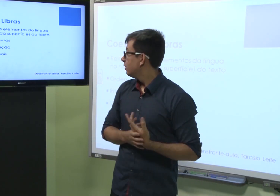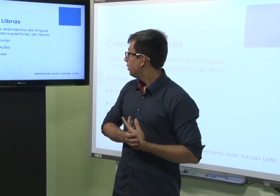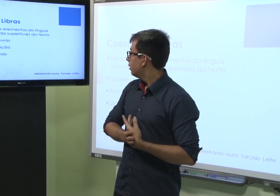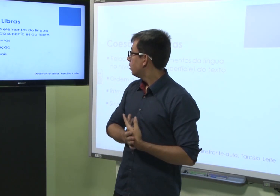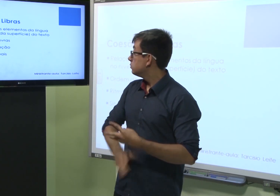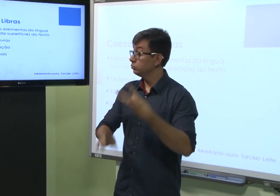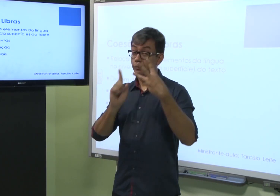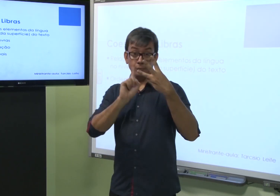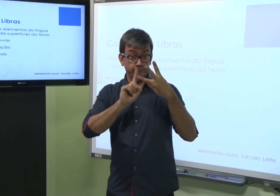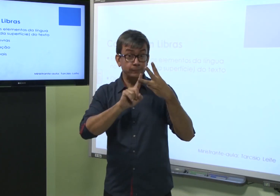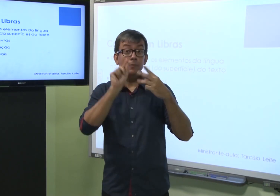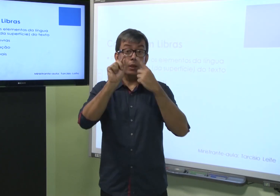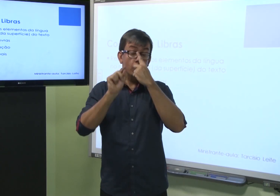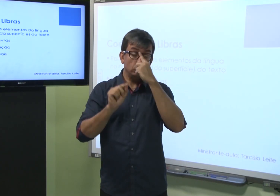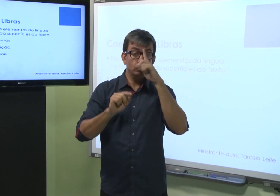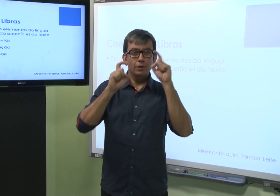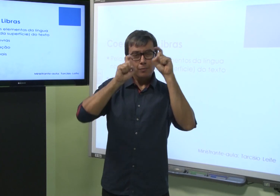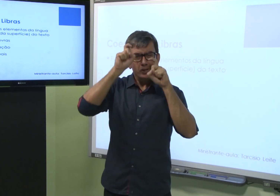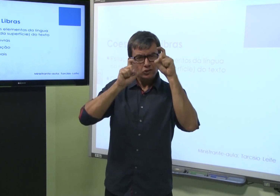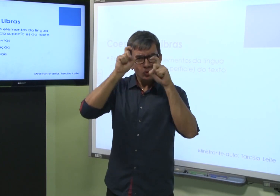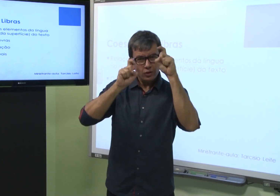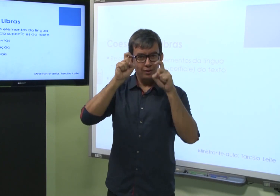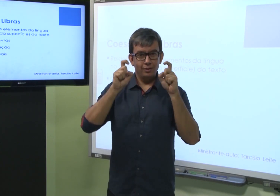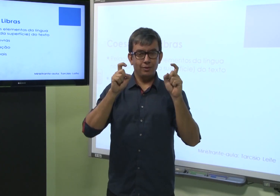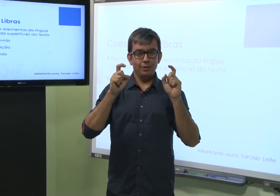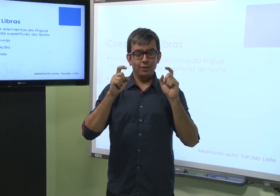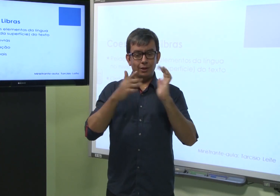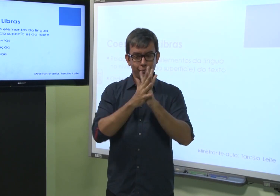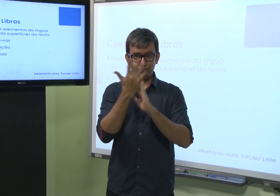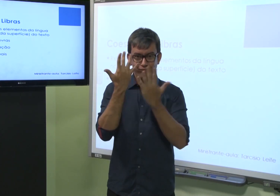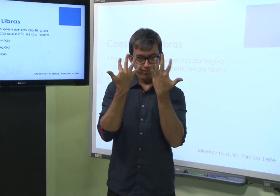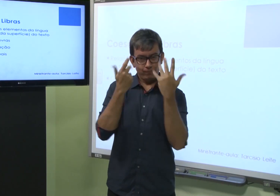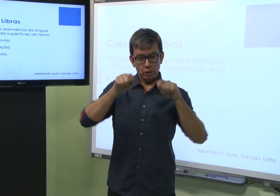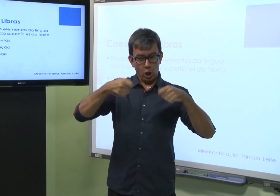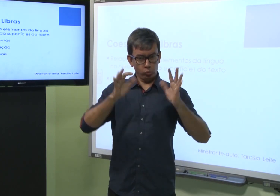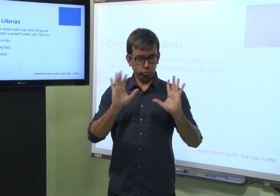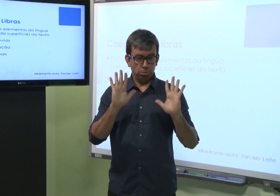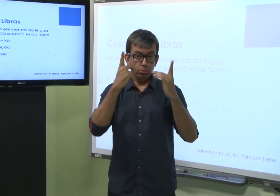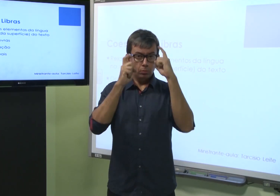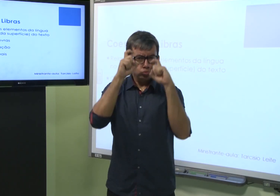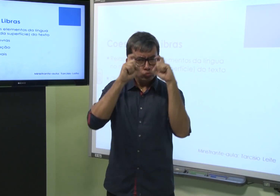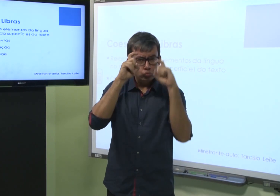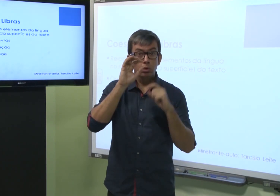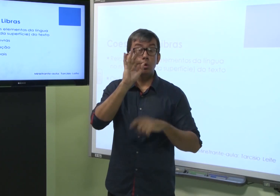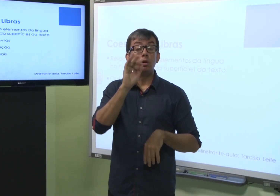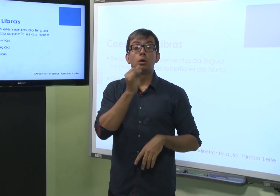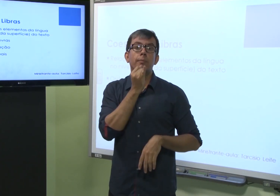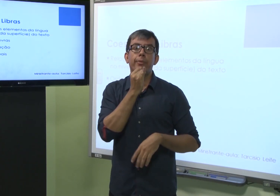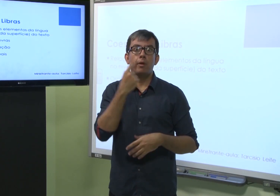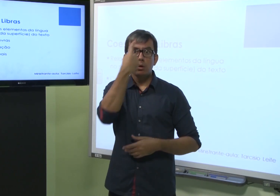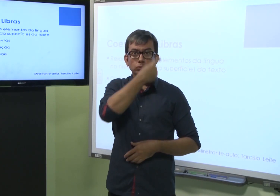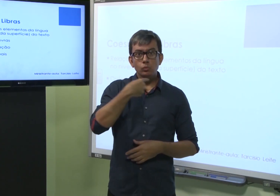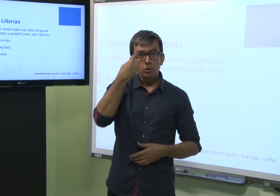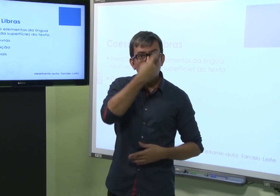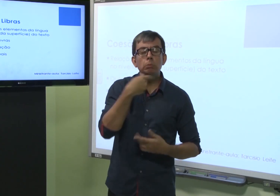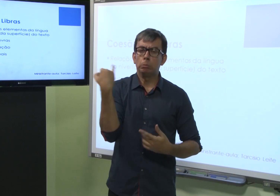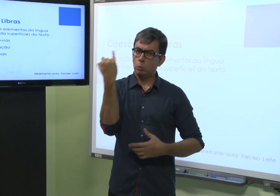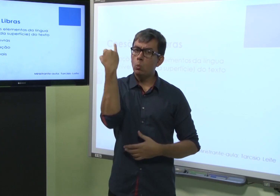minha sinalização. Eu vou mostrar isso depois melhor para vocês. O terceiro aspecto são os sinais não